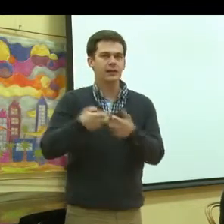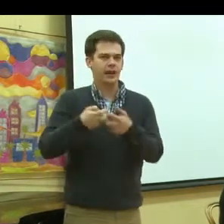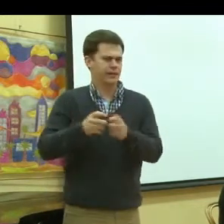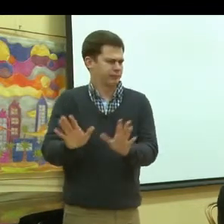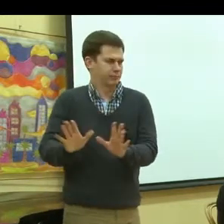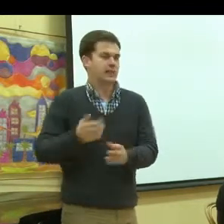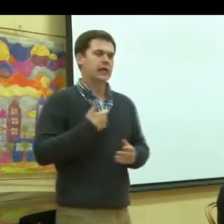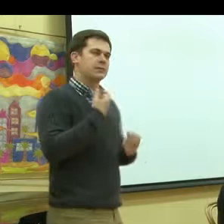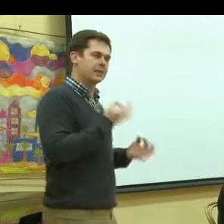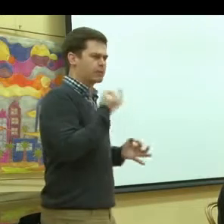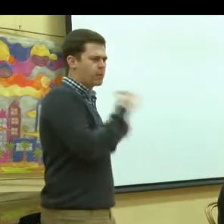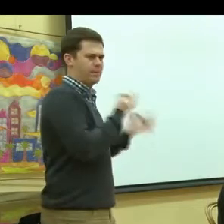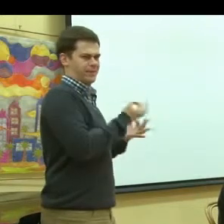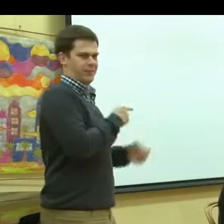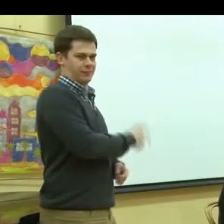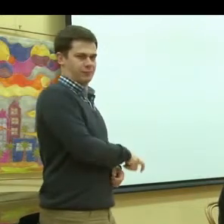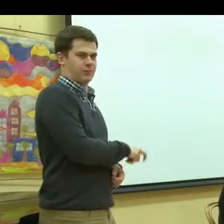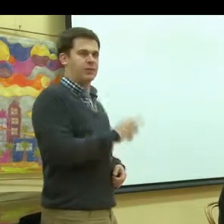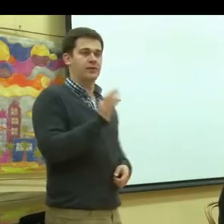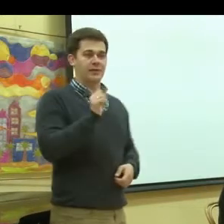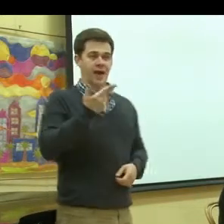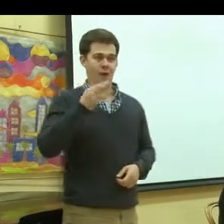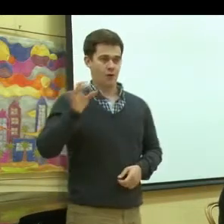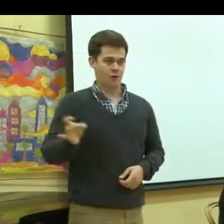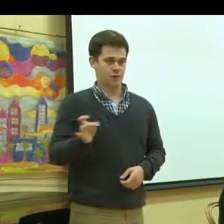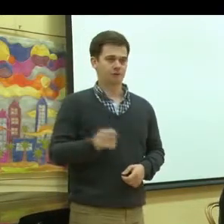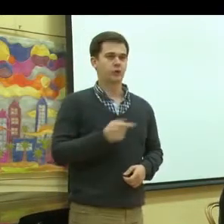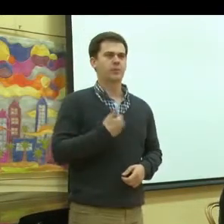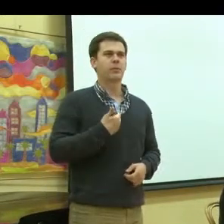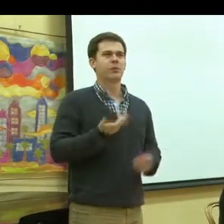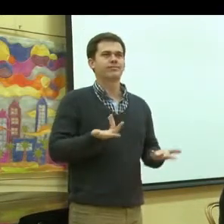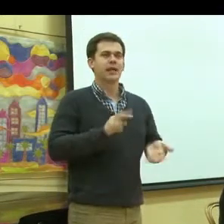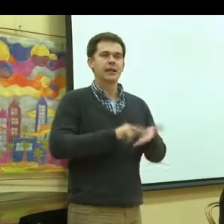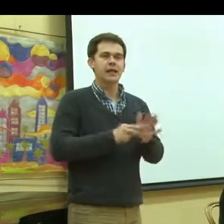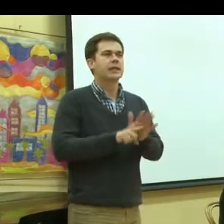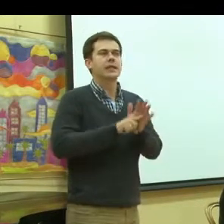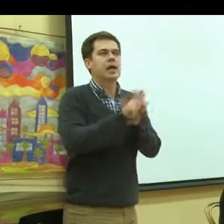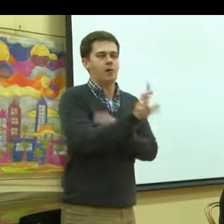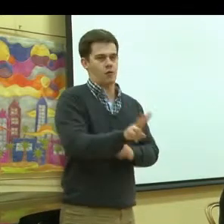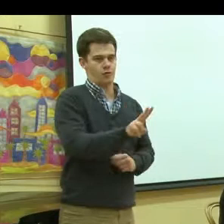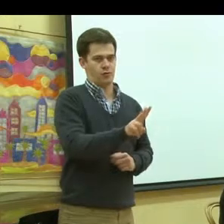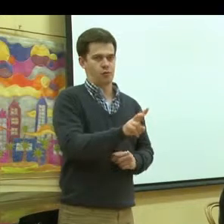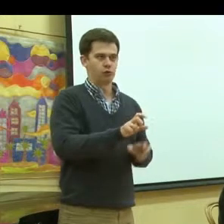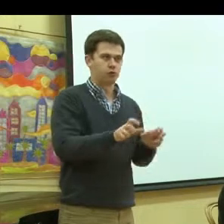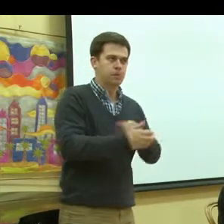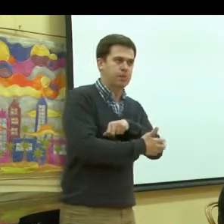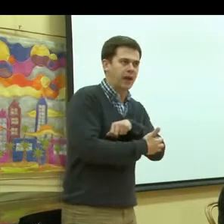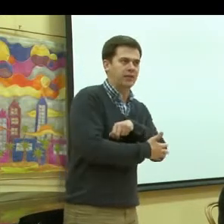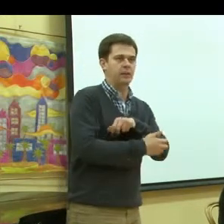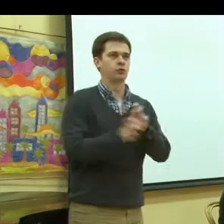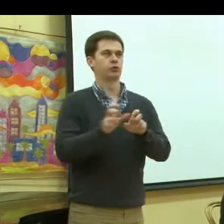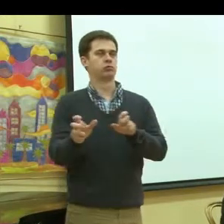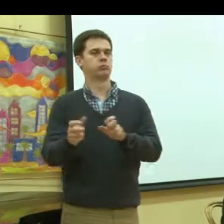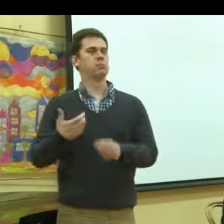dowiem się od was. To był taniec ludzi takich zwykłych, argentyńskiej ulicy, czy